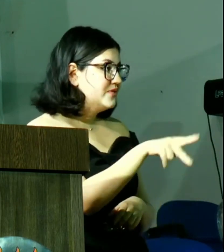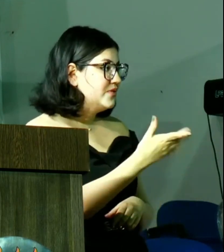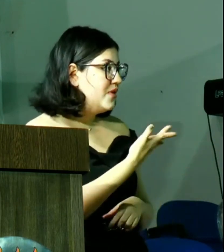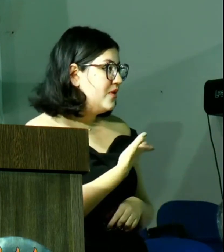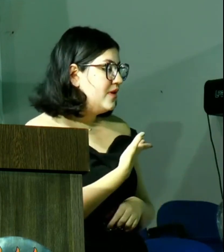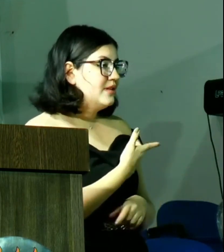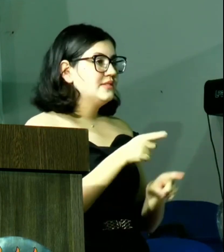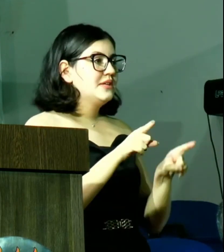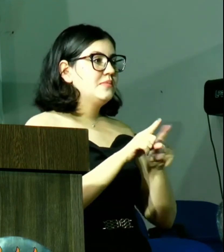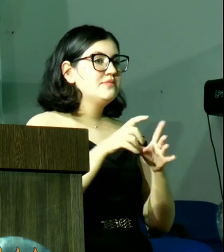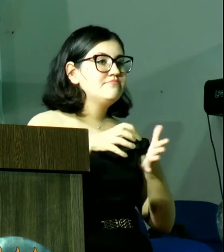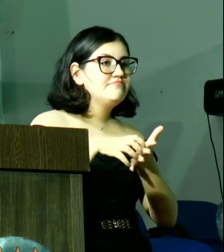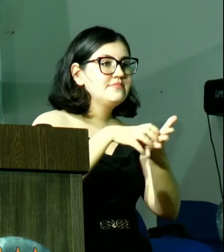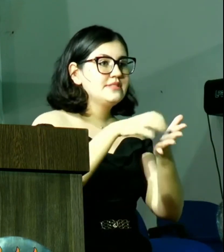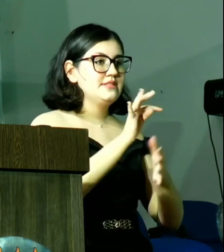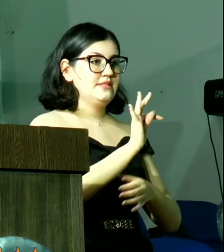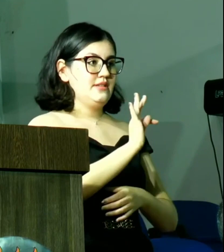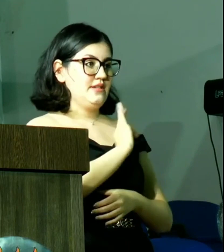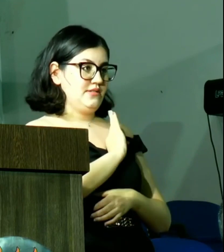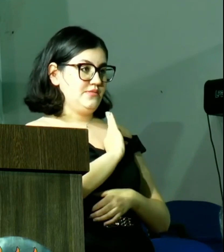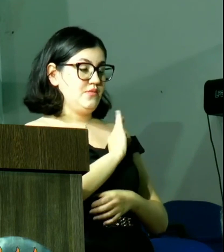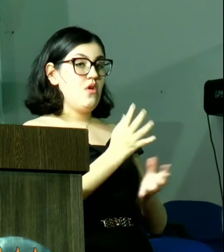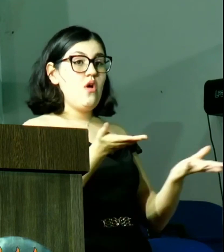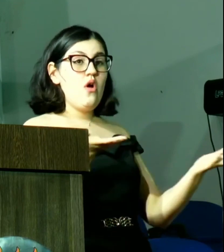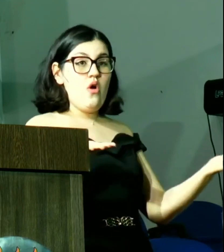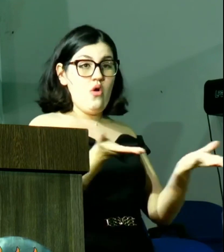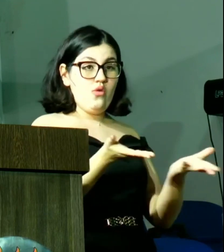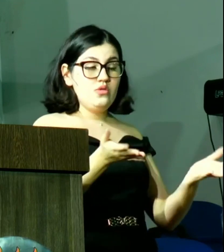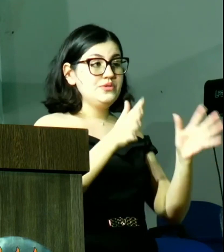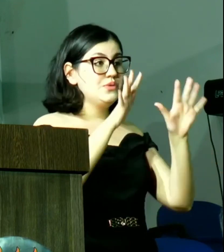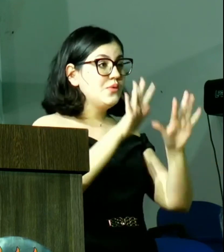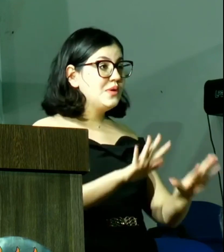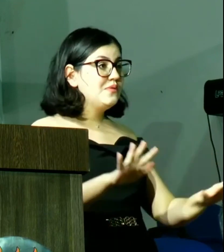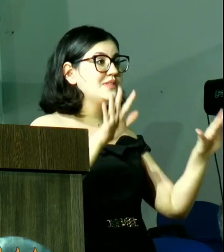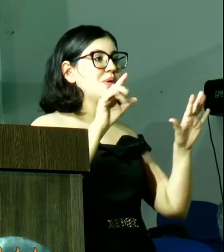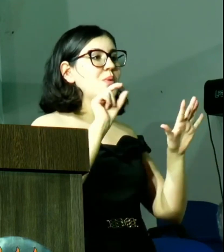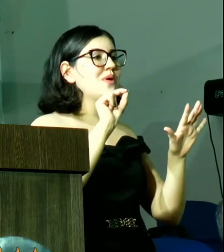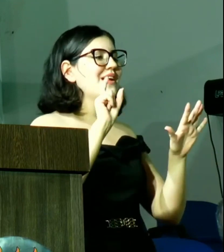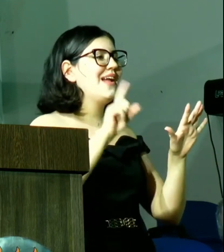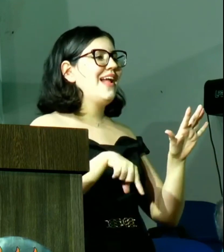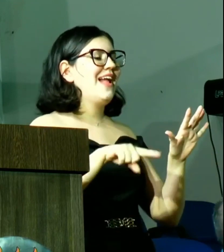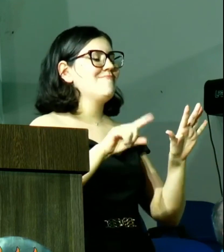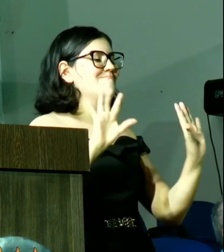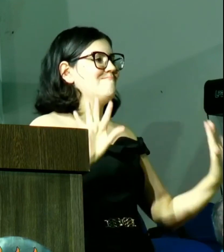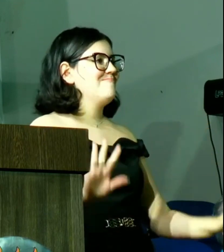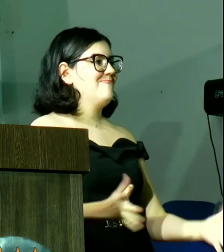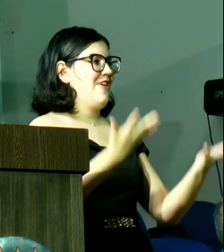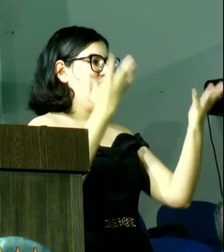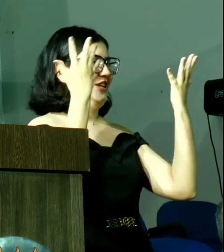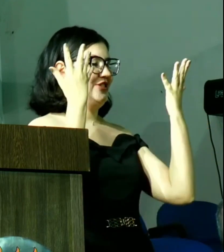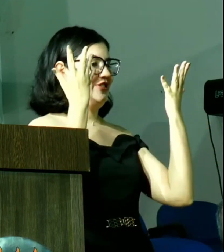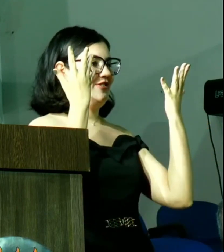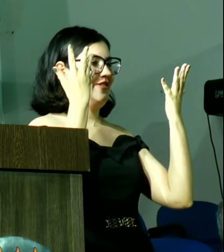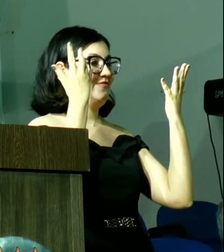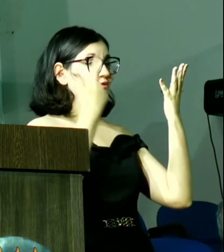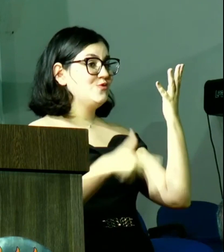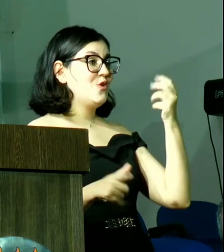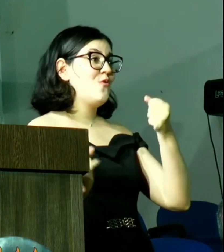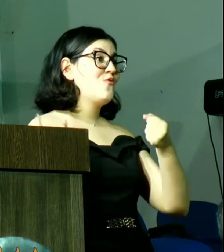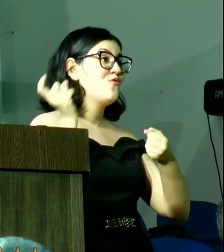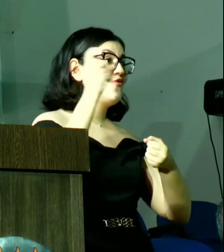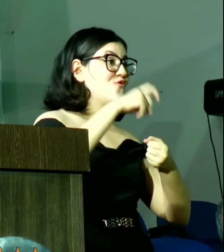servidores técnico-administrativos. Hoje, a UFC se faz festa do reencontro da cerimônia de colação de